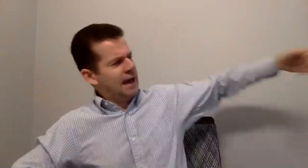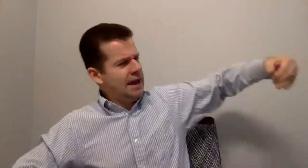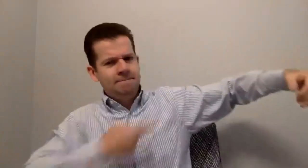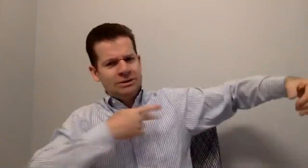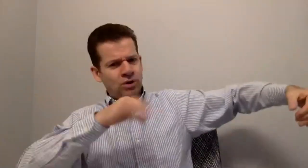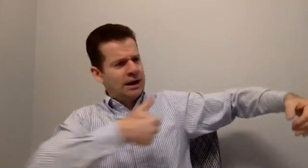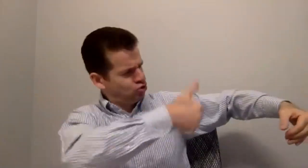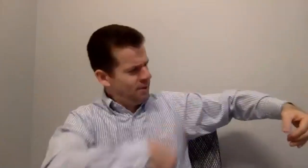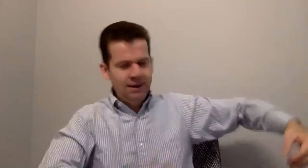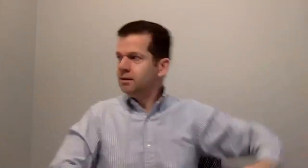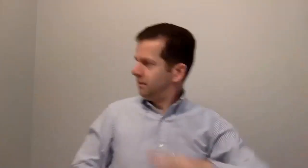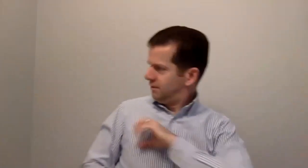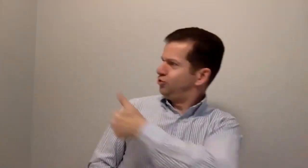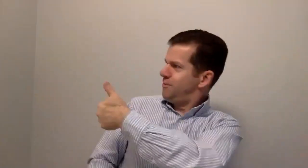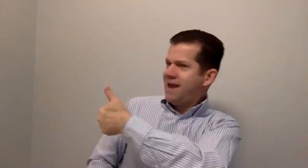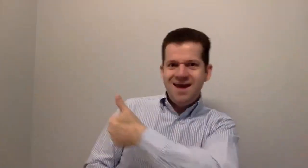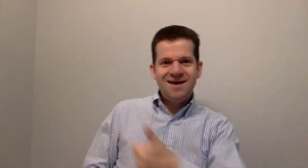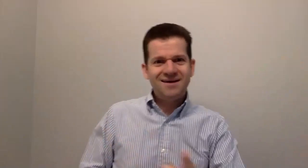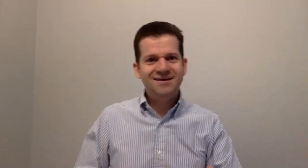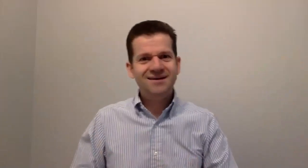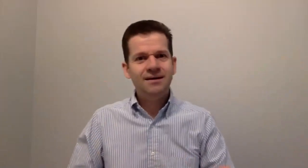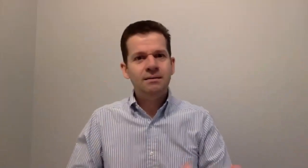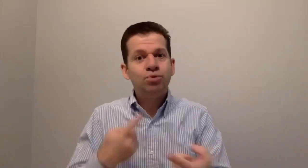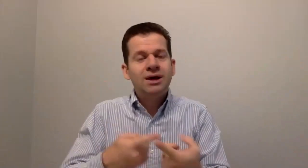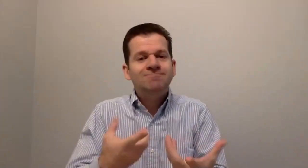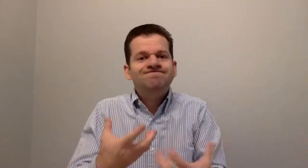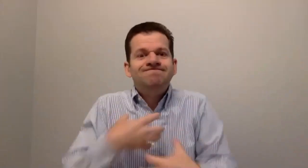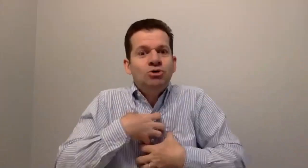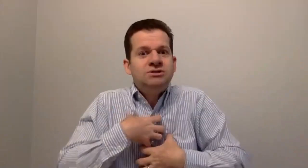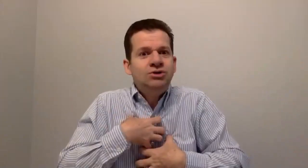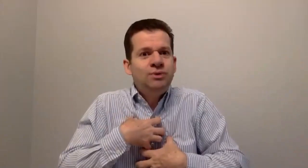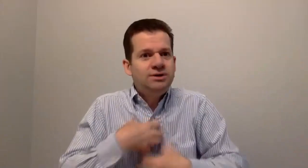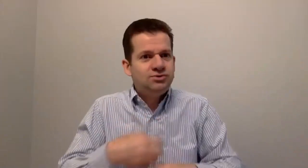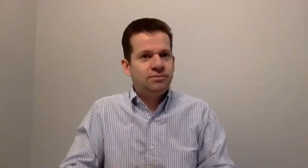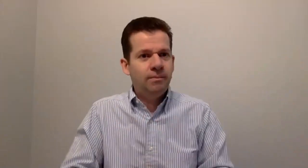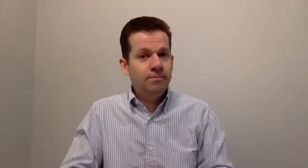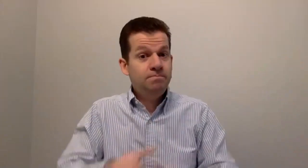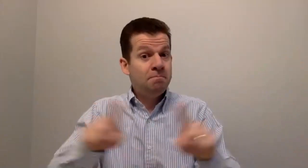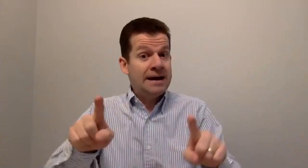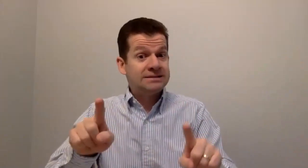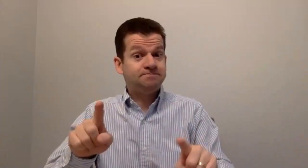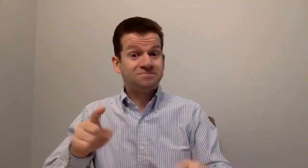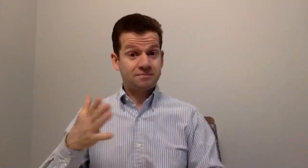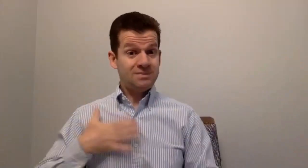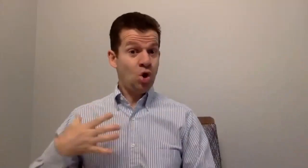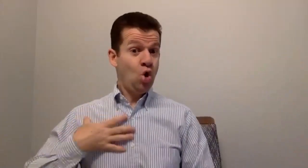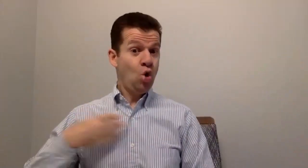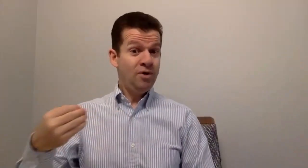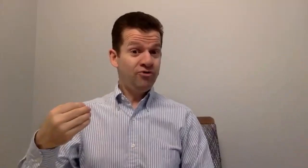aí, pastor Carlos, tudo bem? Tudo bem. Por quê? Eu sinto isso. Mas o meu